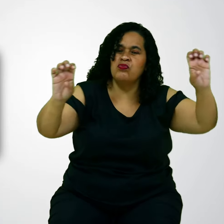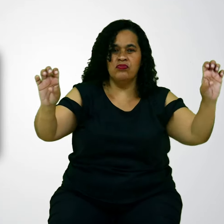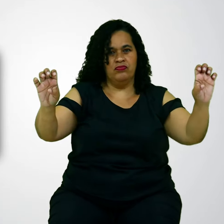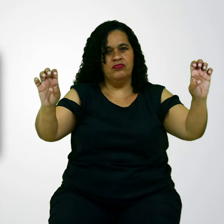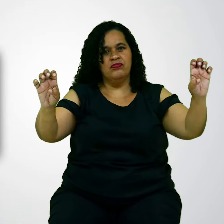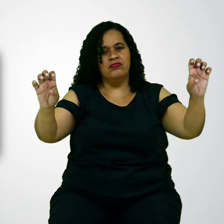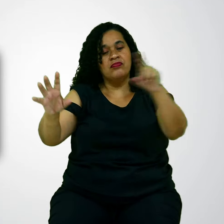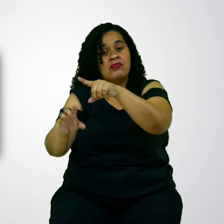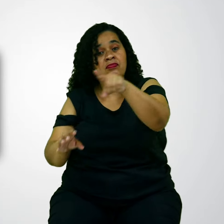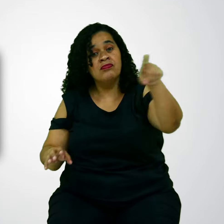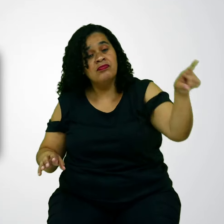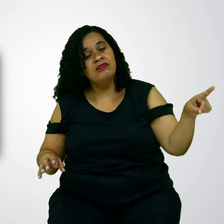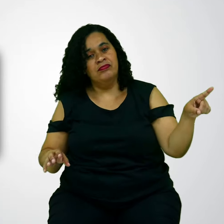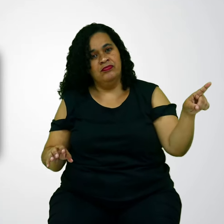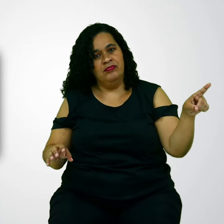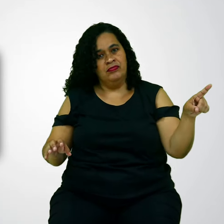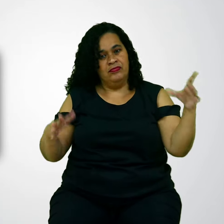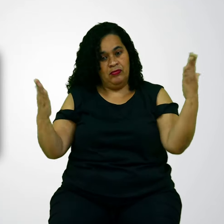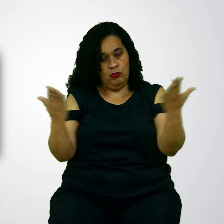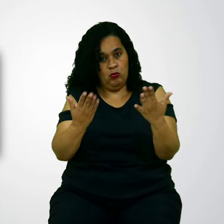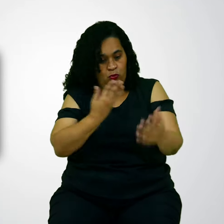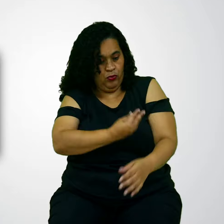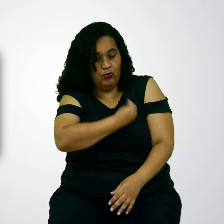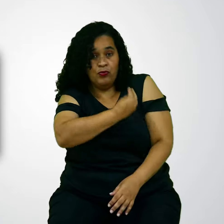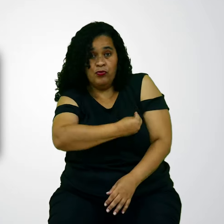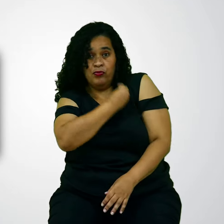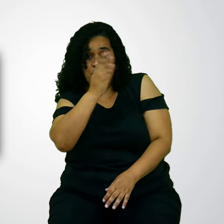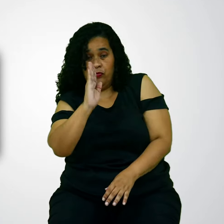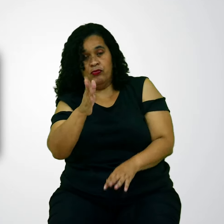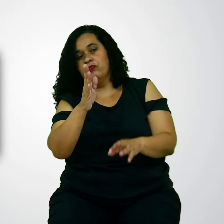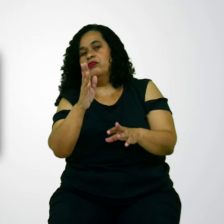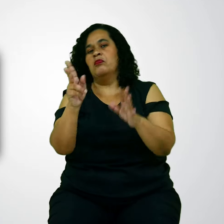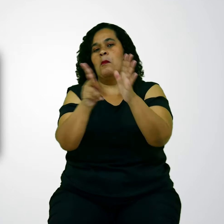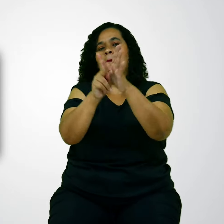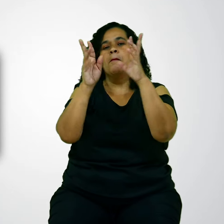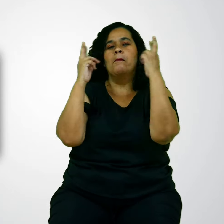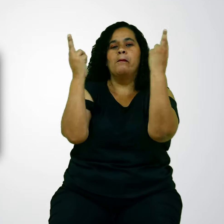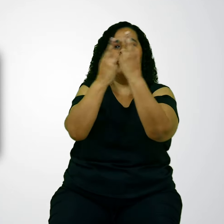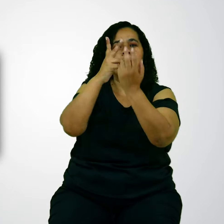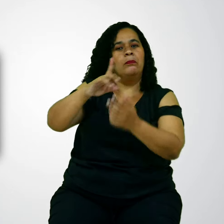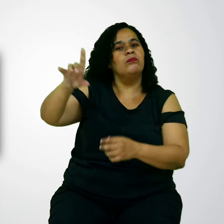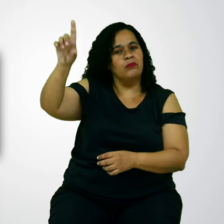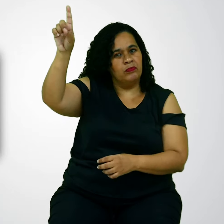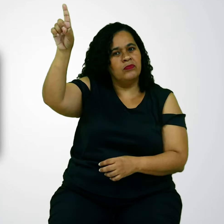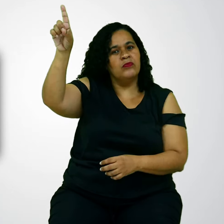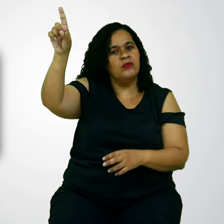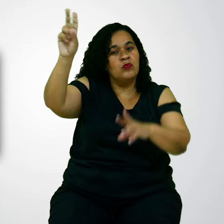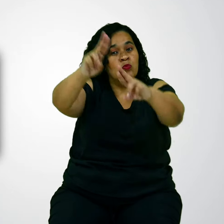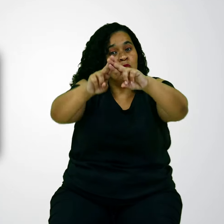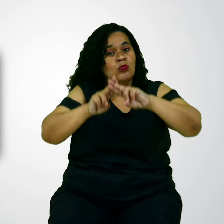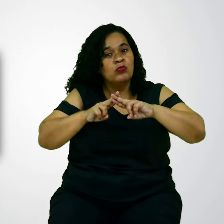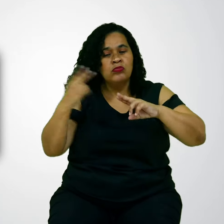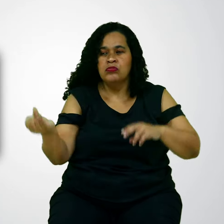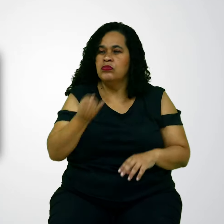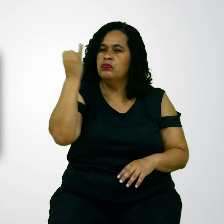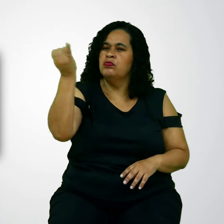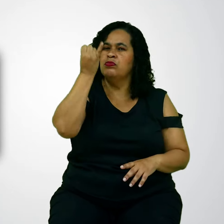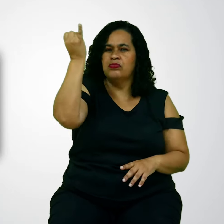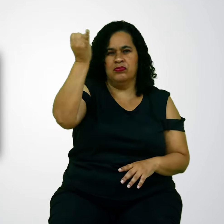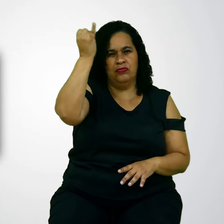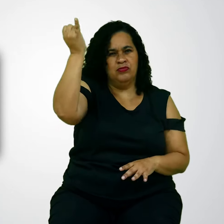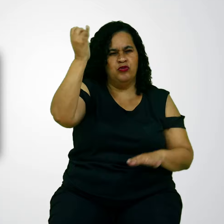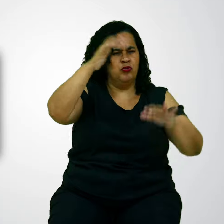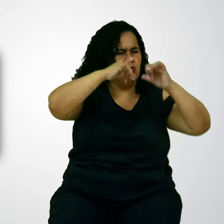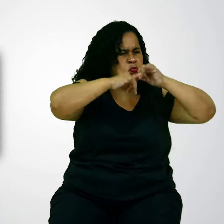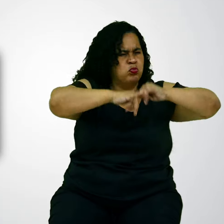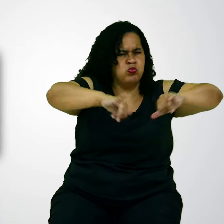Deus. Você vive essa novidade e você compartilha que um rei governa. O mundo